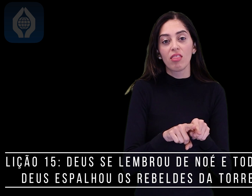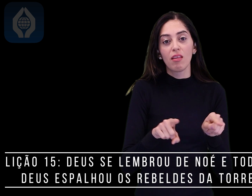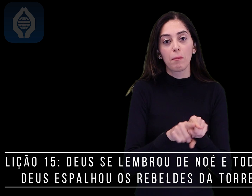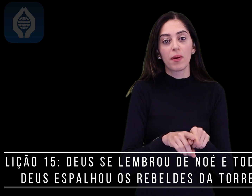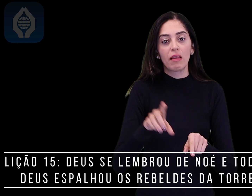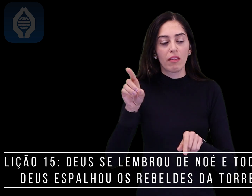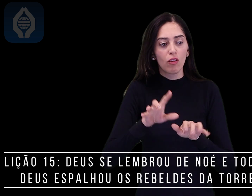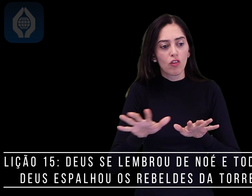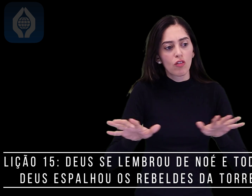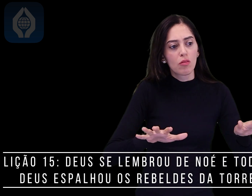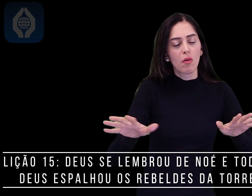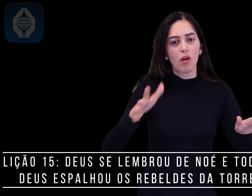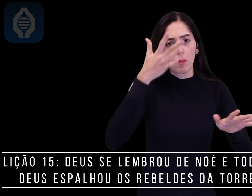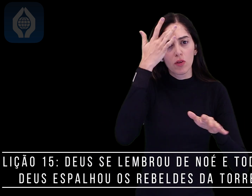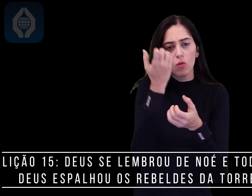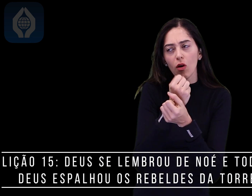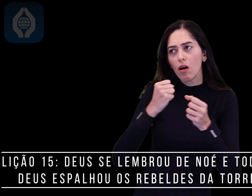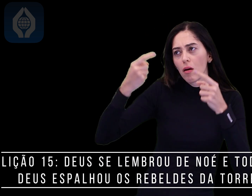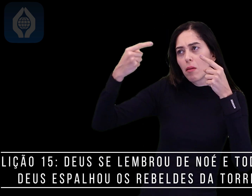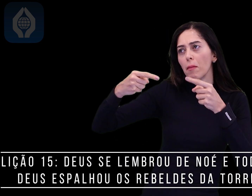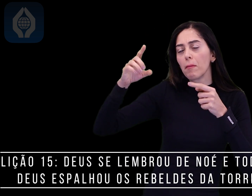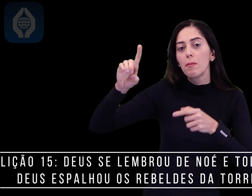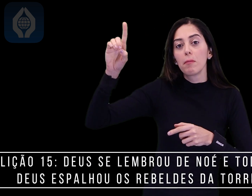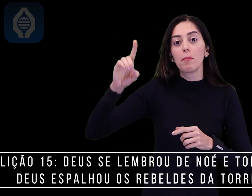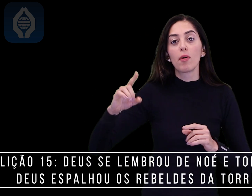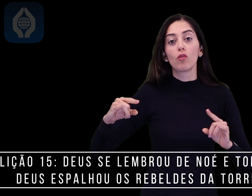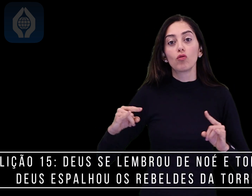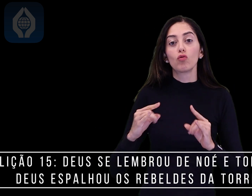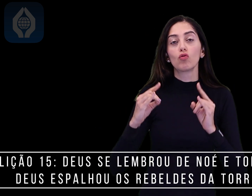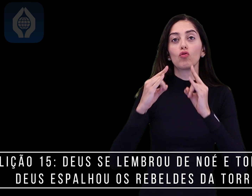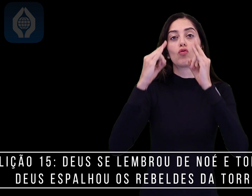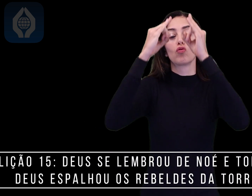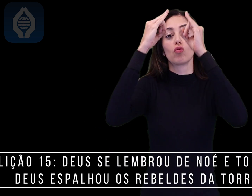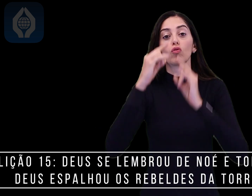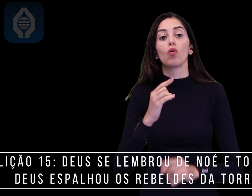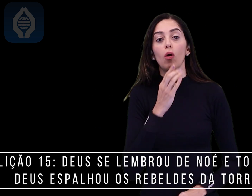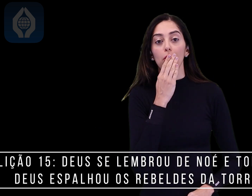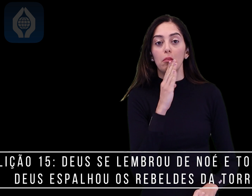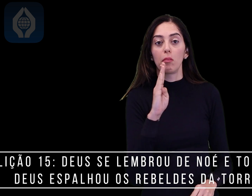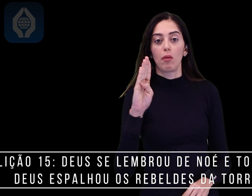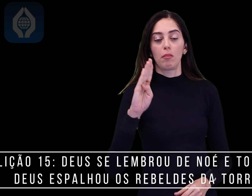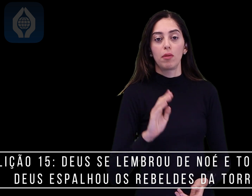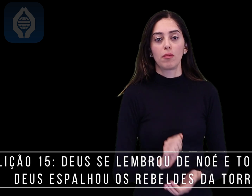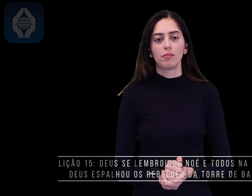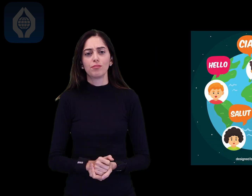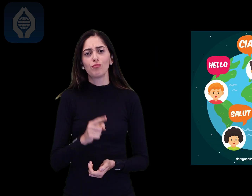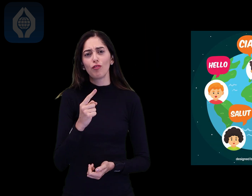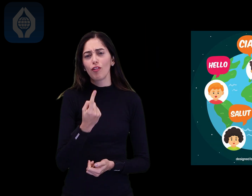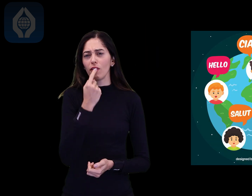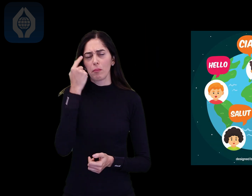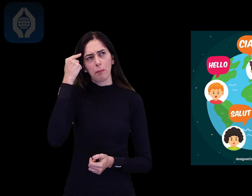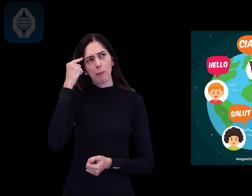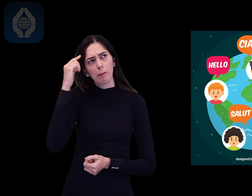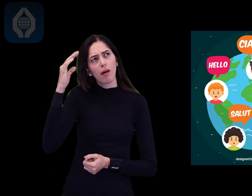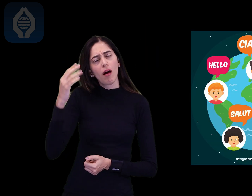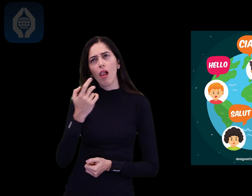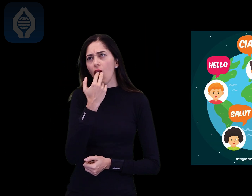da Torre de Babel. Introdução. Você já parou para pensar por que as pessoas no mundo inteiro falam